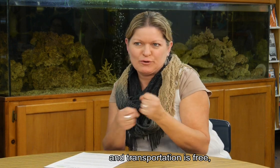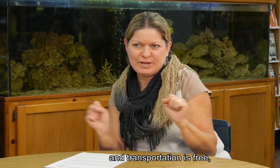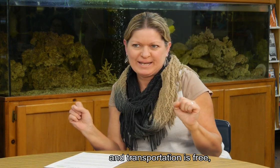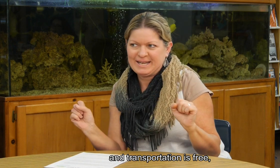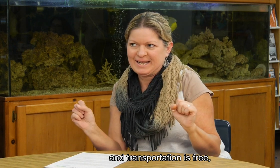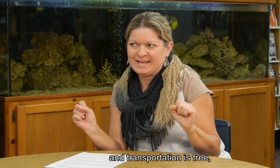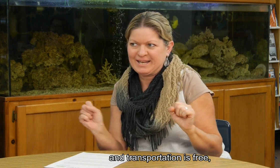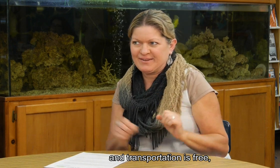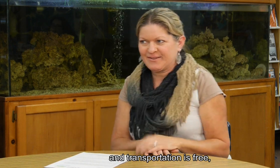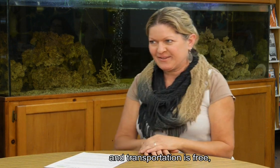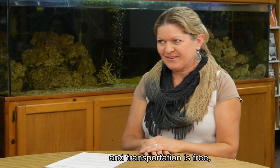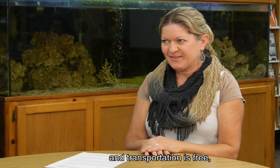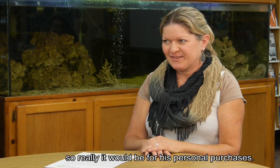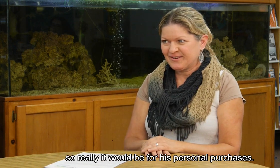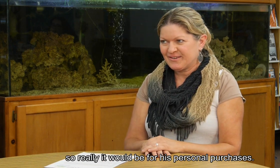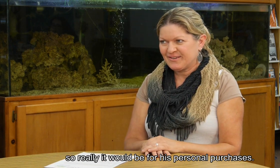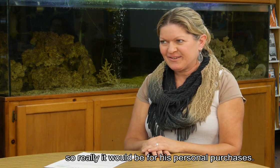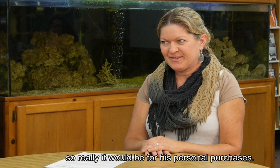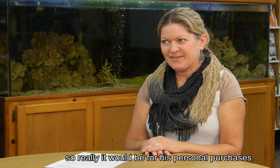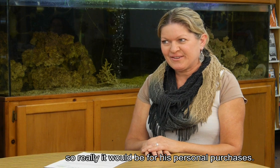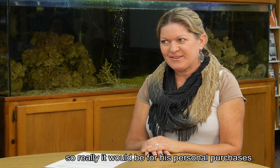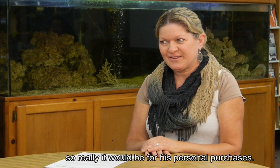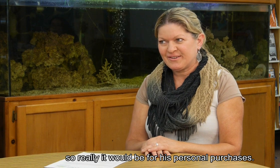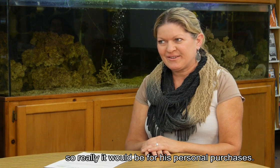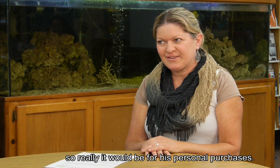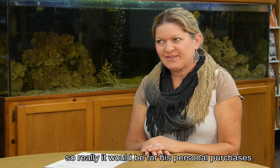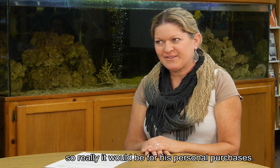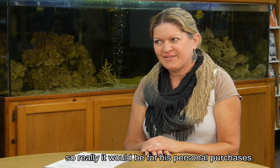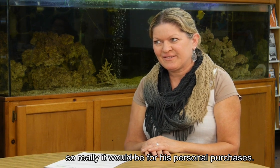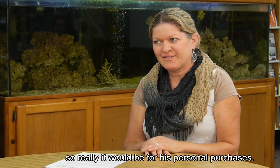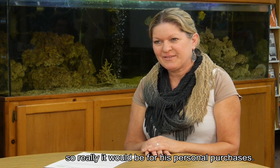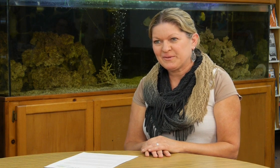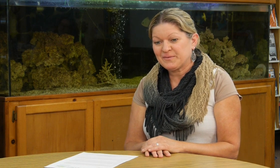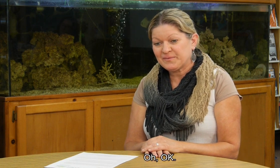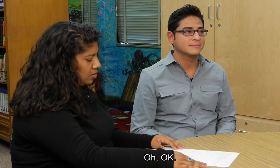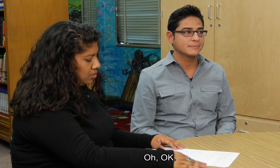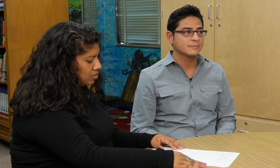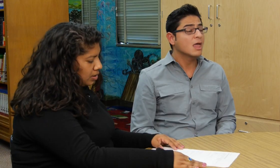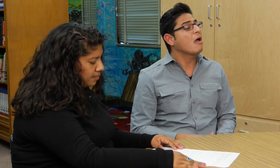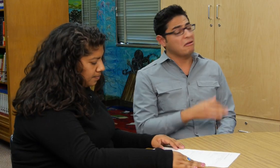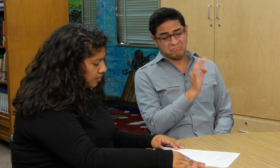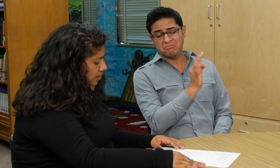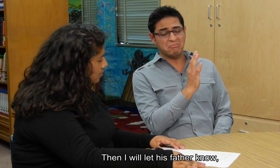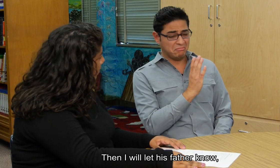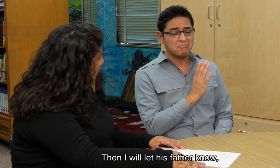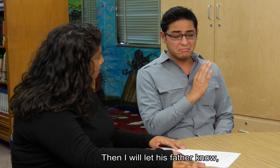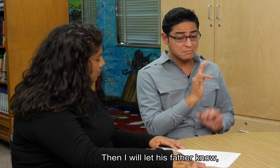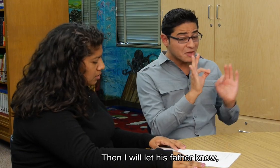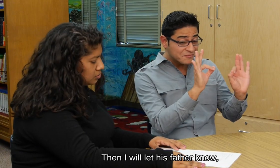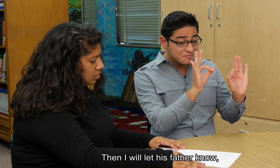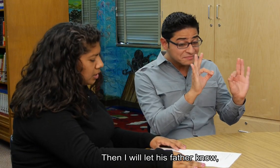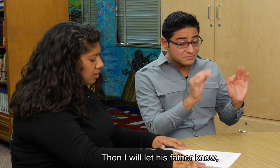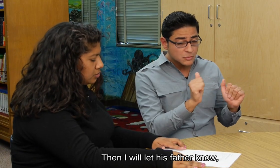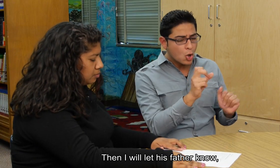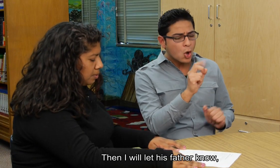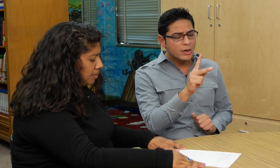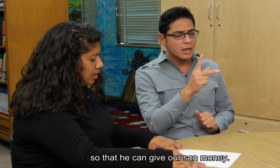provisto y la transportación es gratuita que realidad sería para sus gastos personales entonces yo le digo su papá